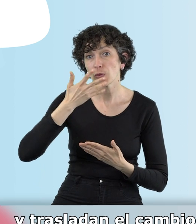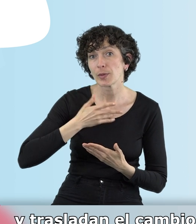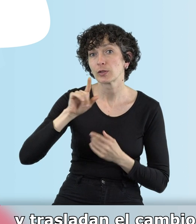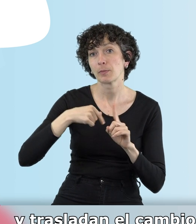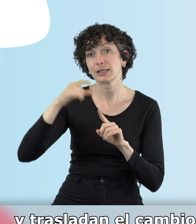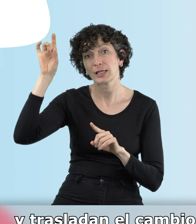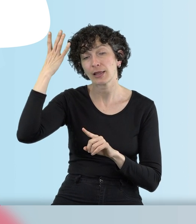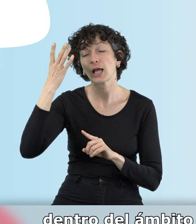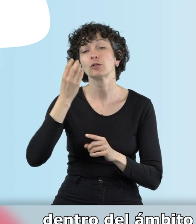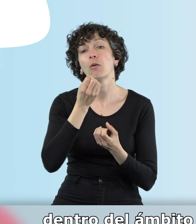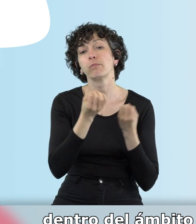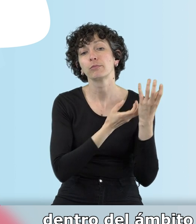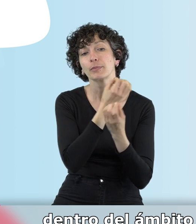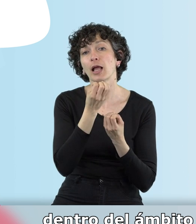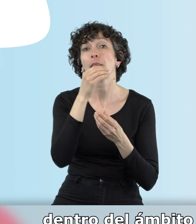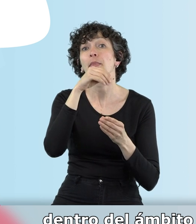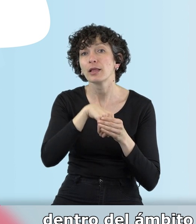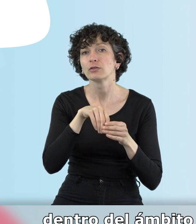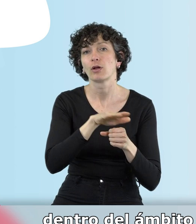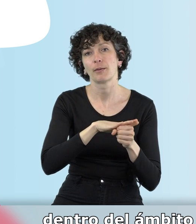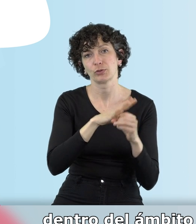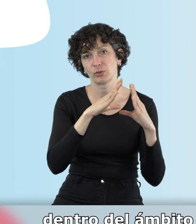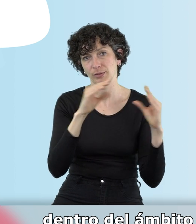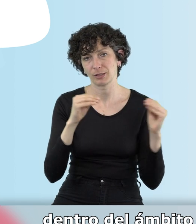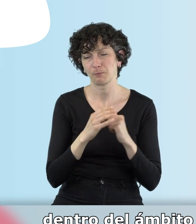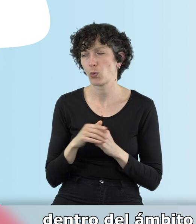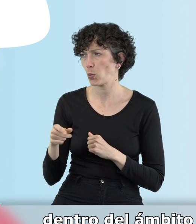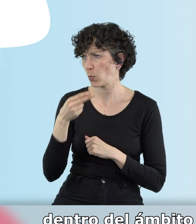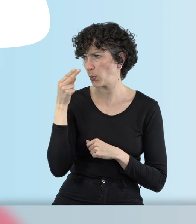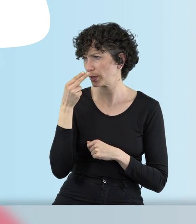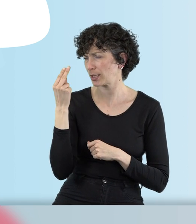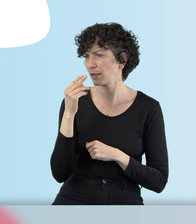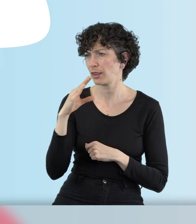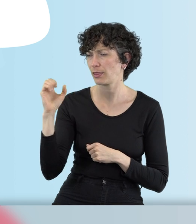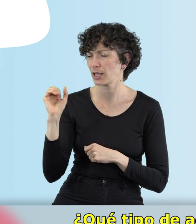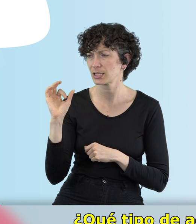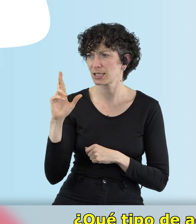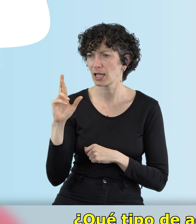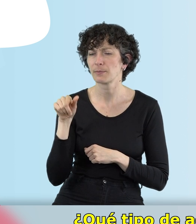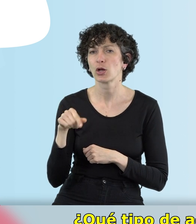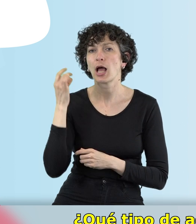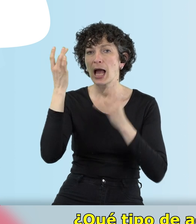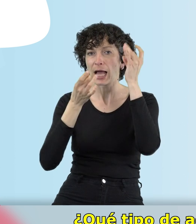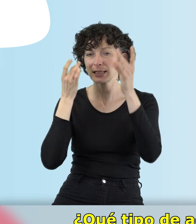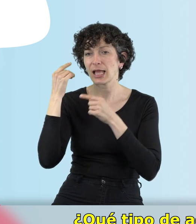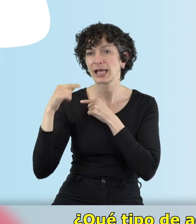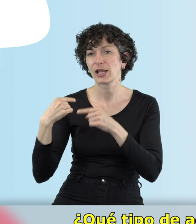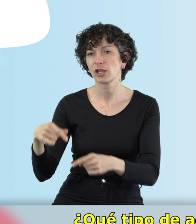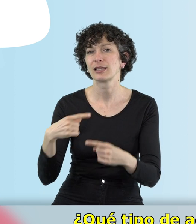conocimiento y de iniciativas dentro del ámbito universitario. Muy interesante, César. ¿Qué tipo de